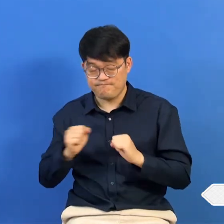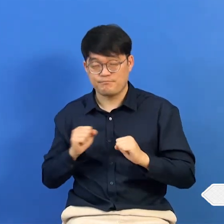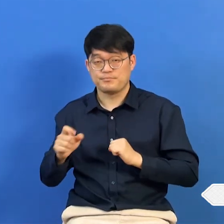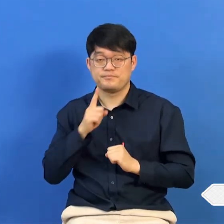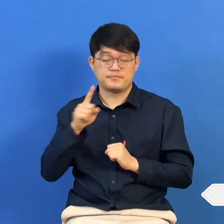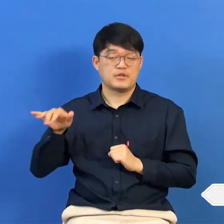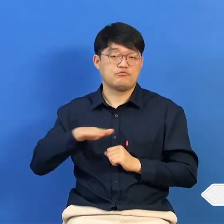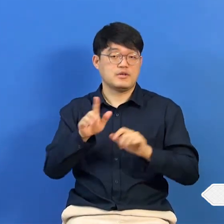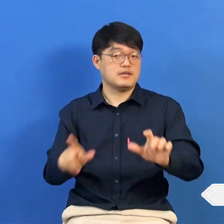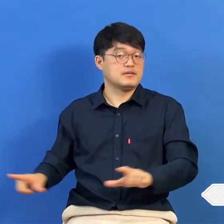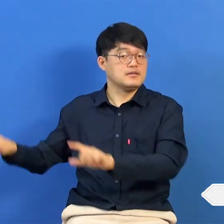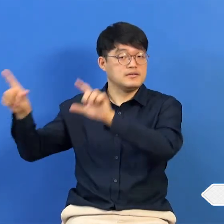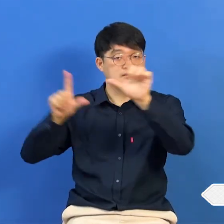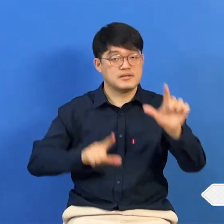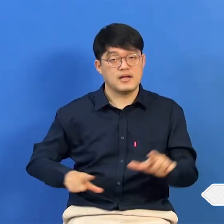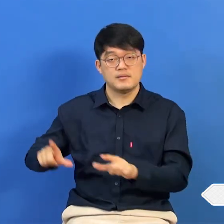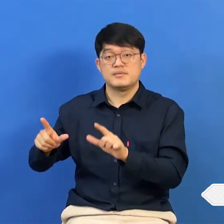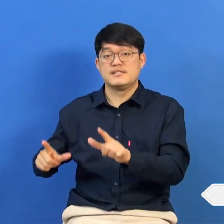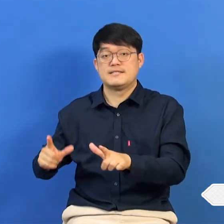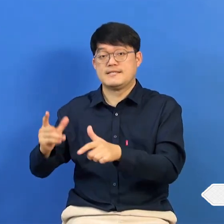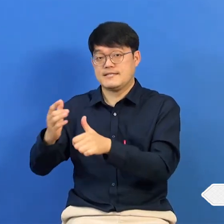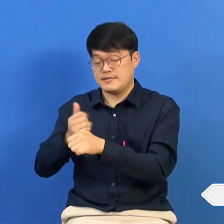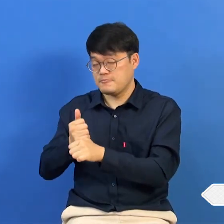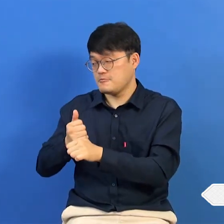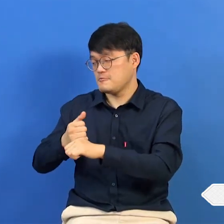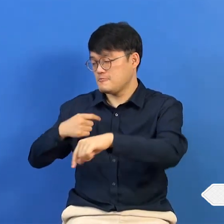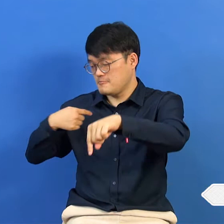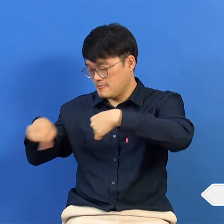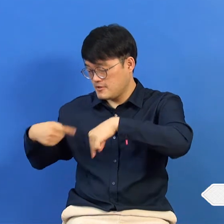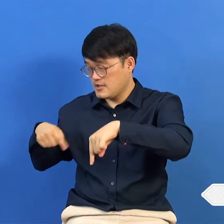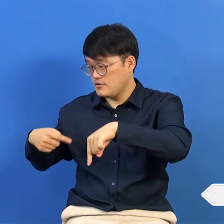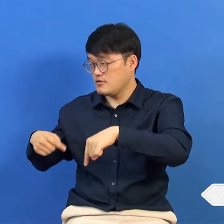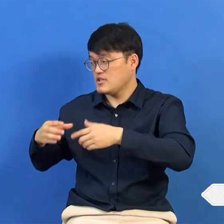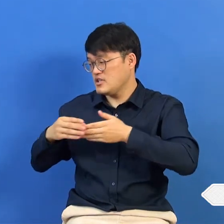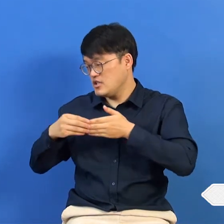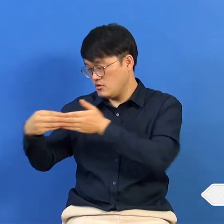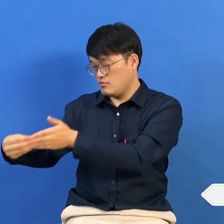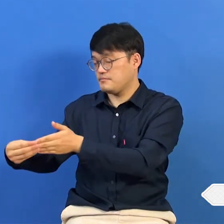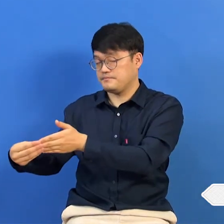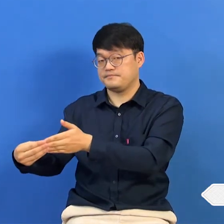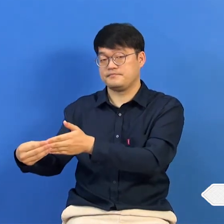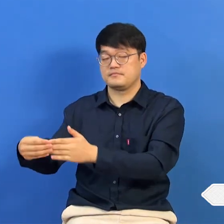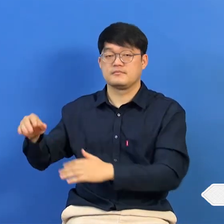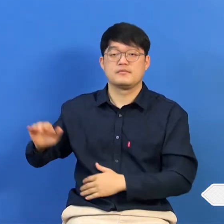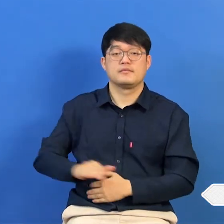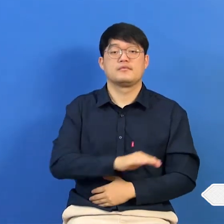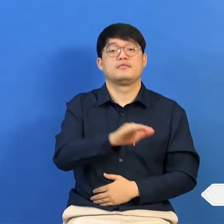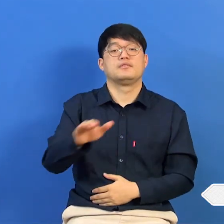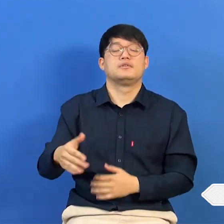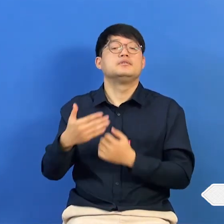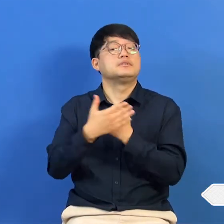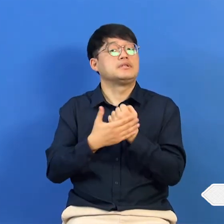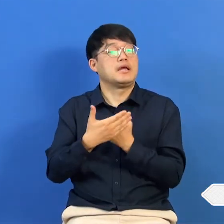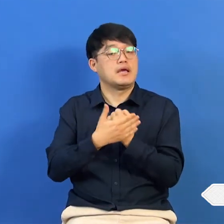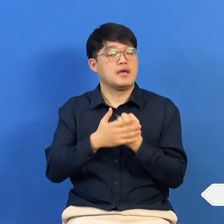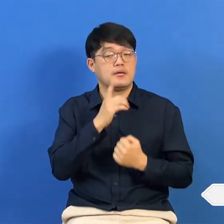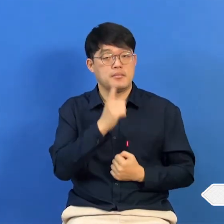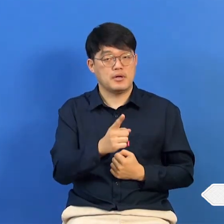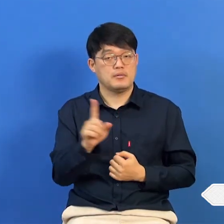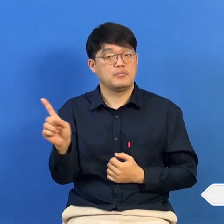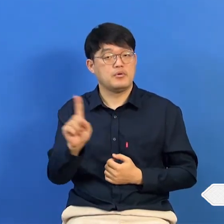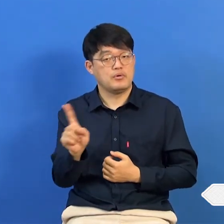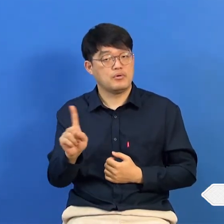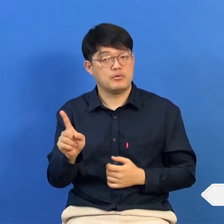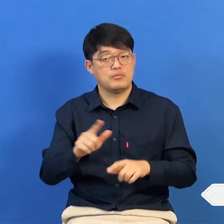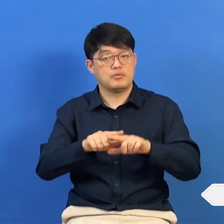우리의 삶을 통치하고 다스리고 인도한다, 그런 뜻입니다. 우리는 은혜하면 보통